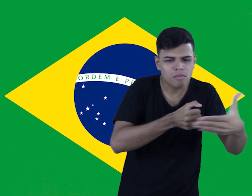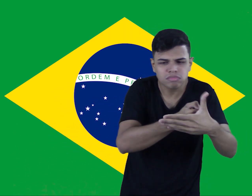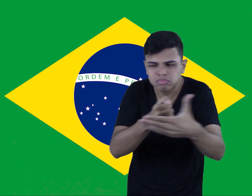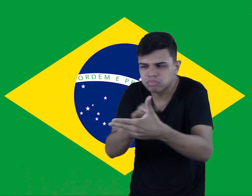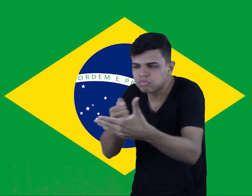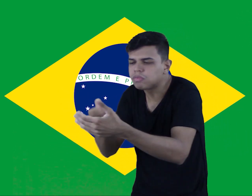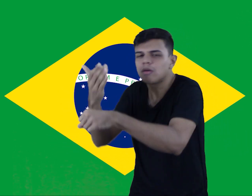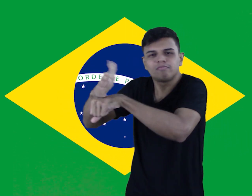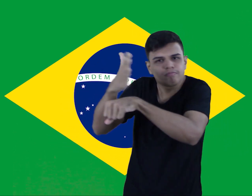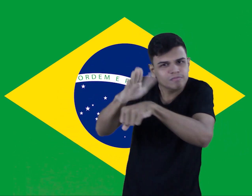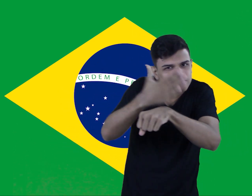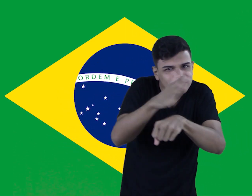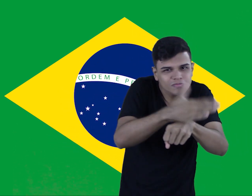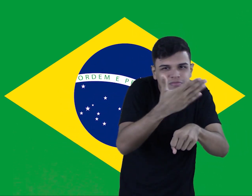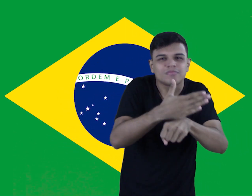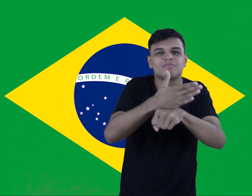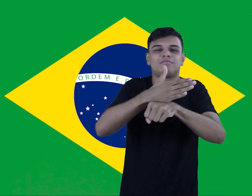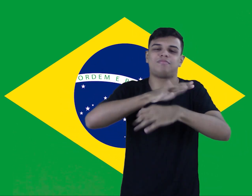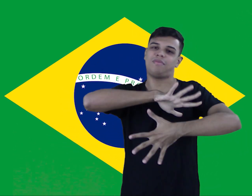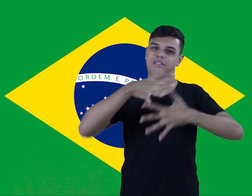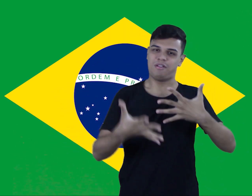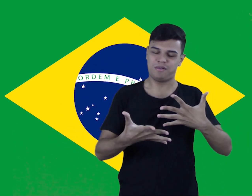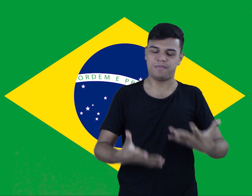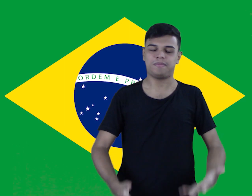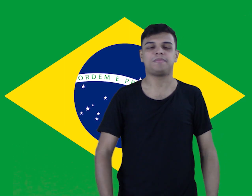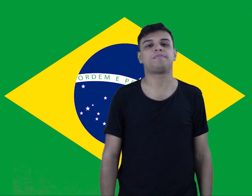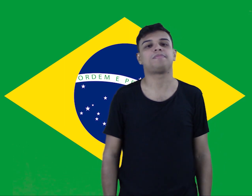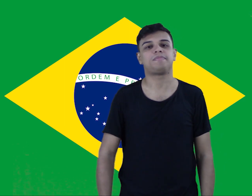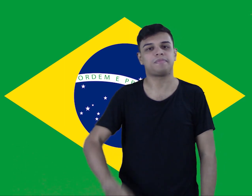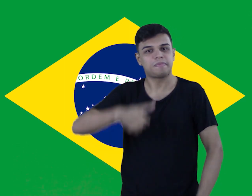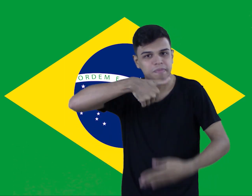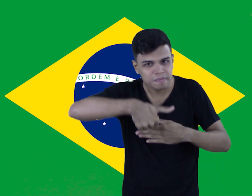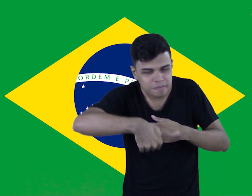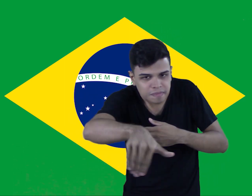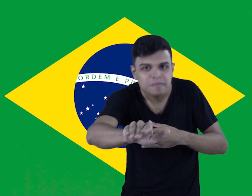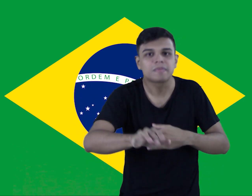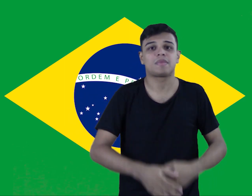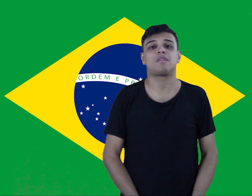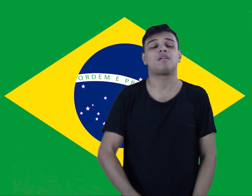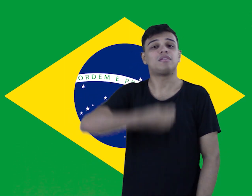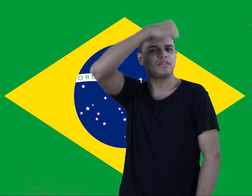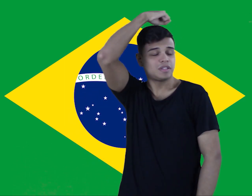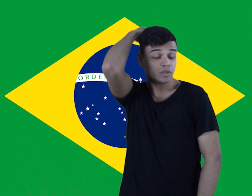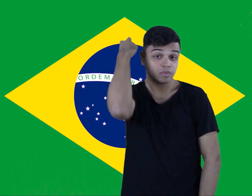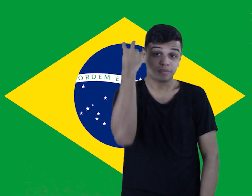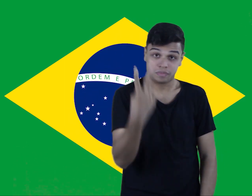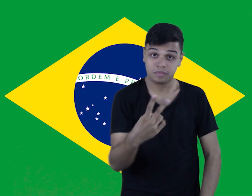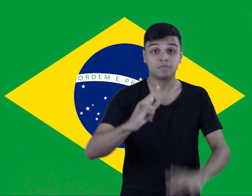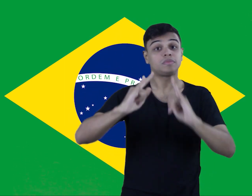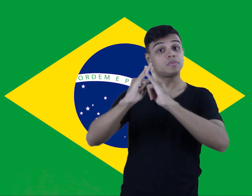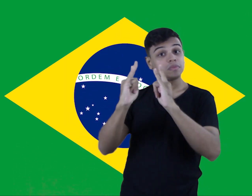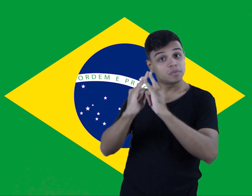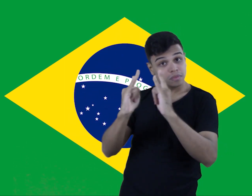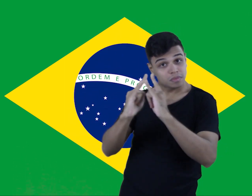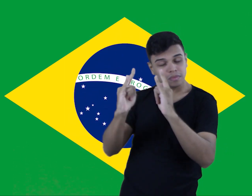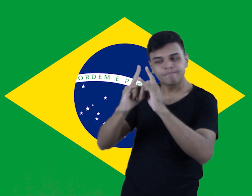e manutenção da Libras. No seu percurso de quase 2 séculos, o Instituto respondeu por